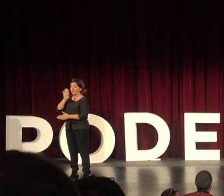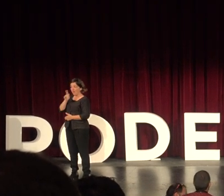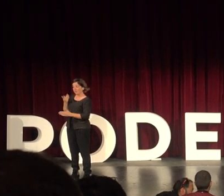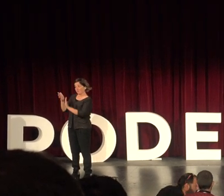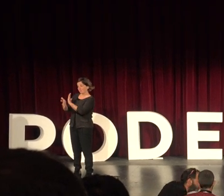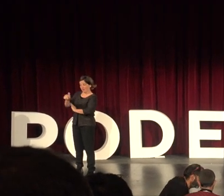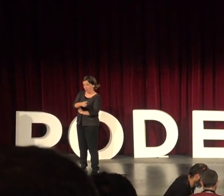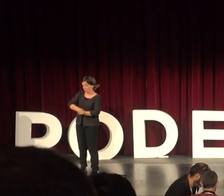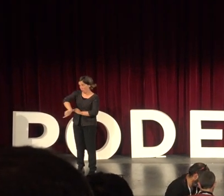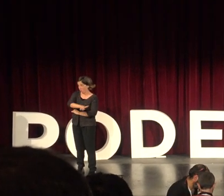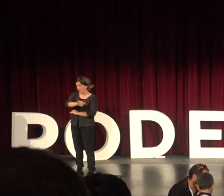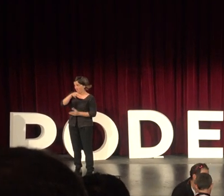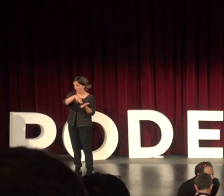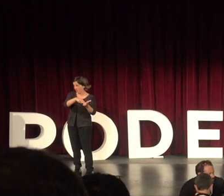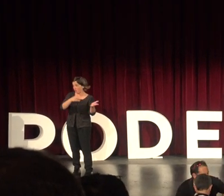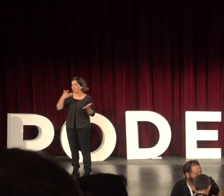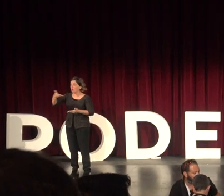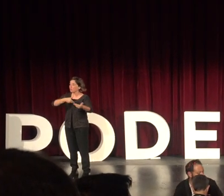presentar,